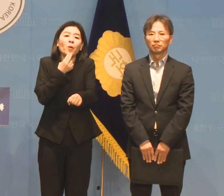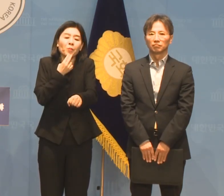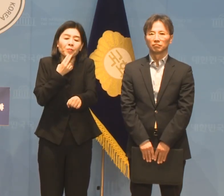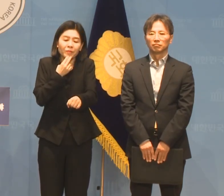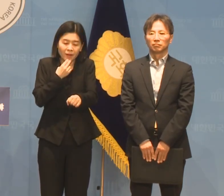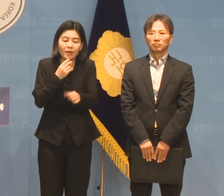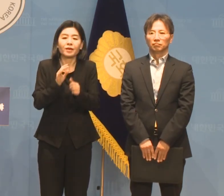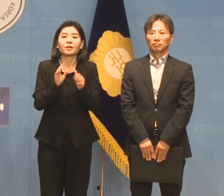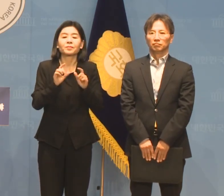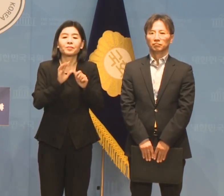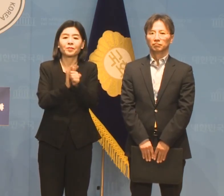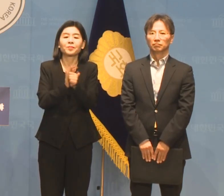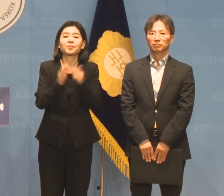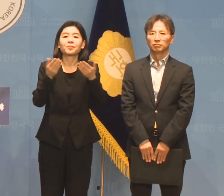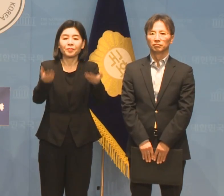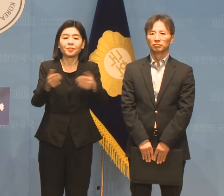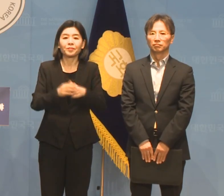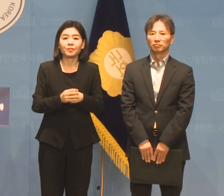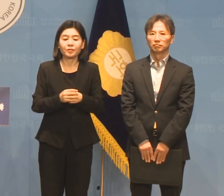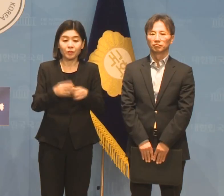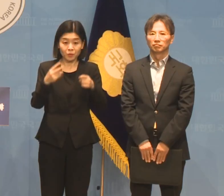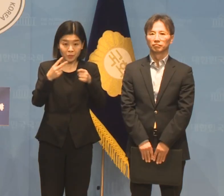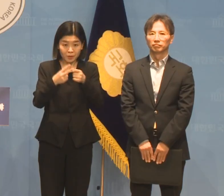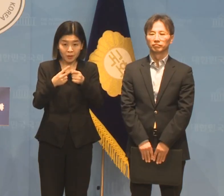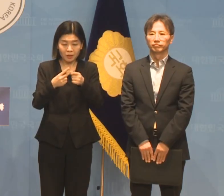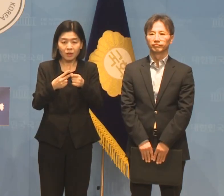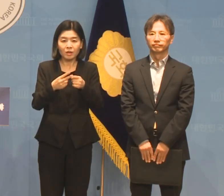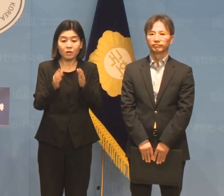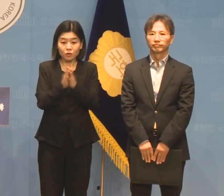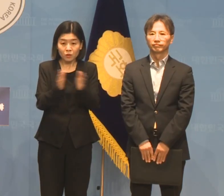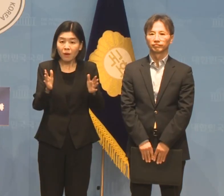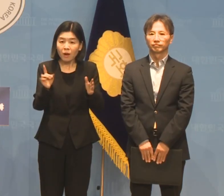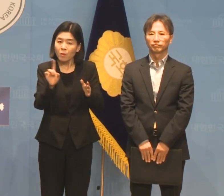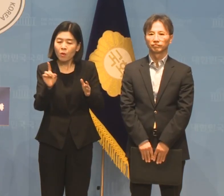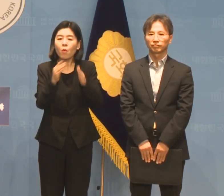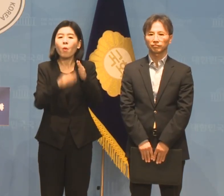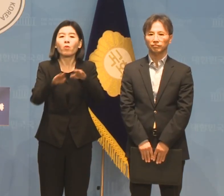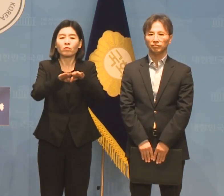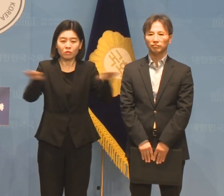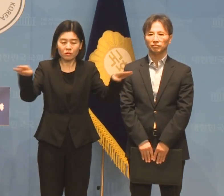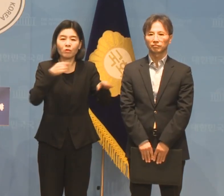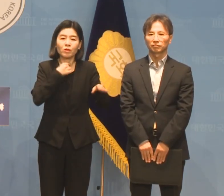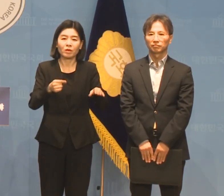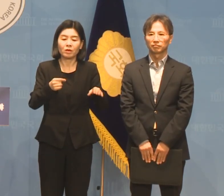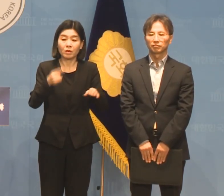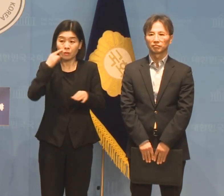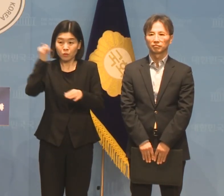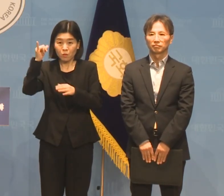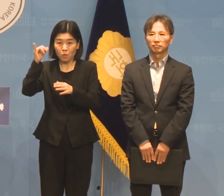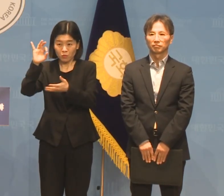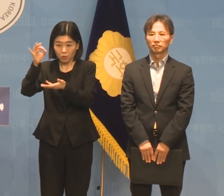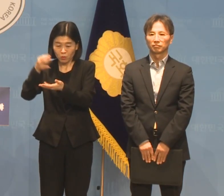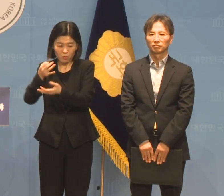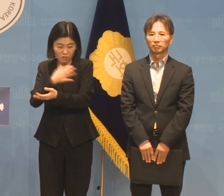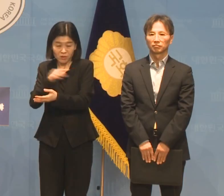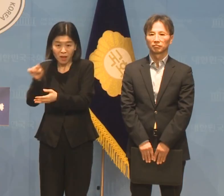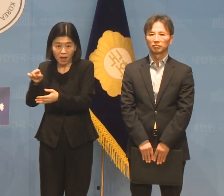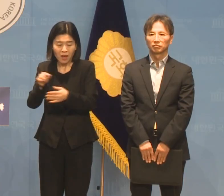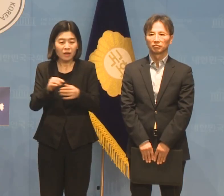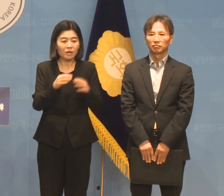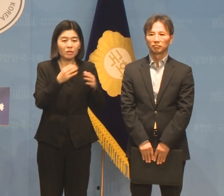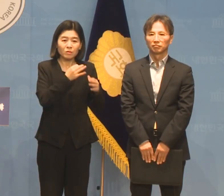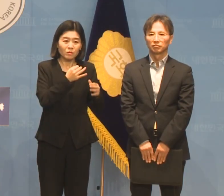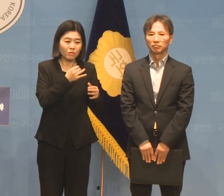둘째, 공정한 출발선을 보장합니다. 부모의 소득과 자산 수준에 따른 교육 격차는